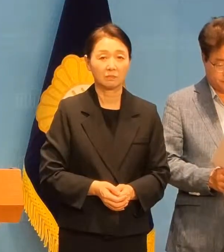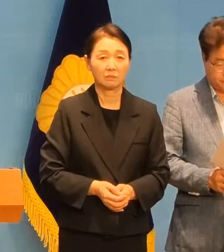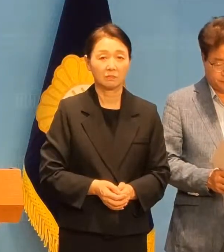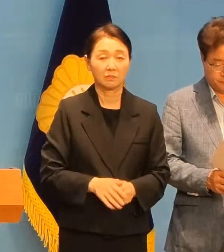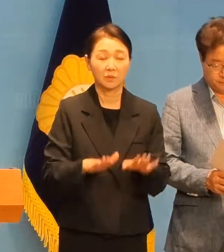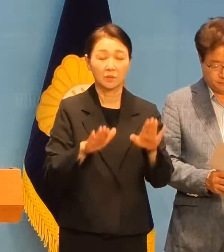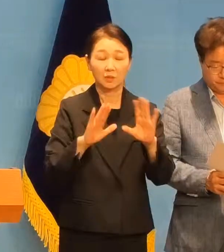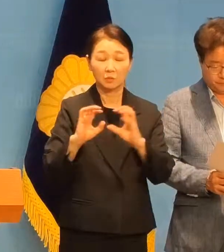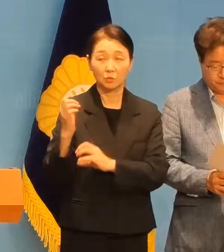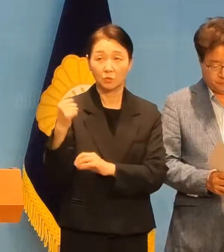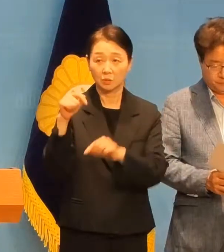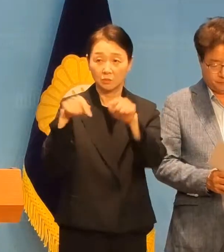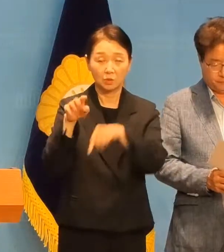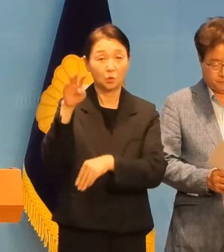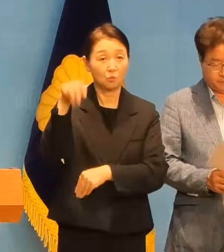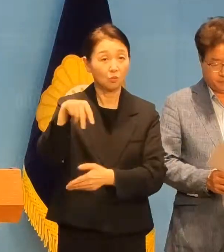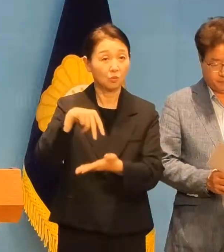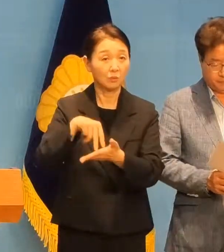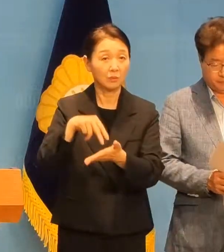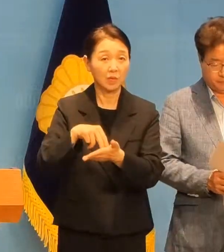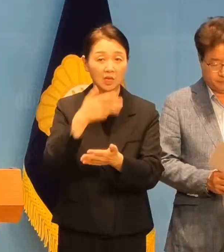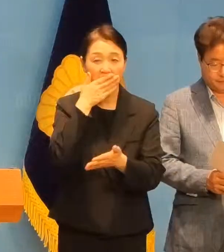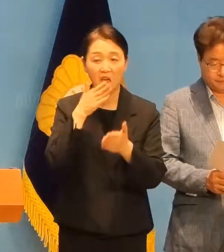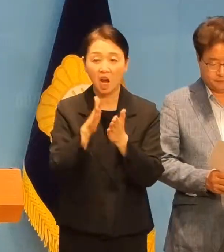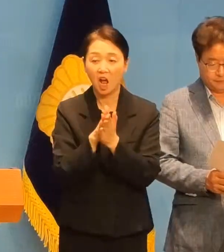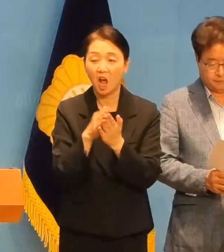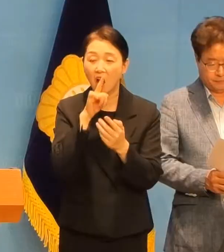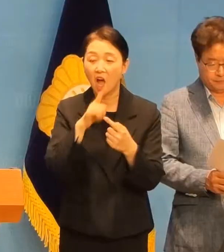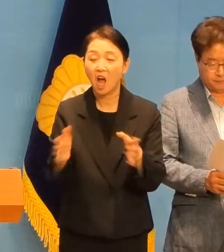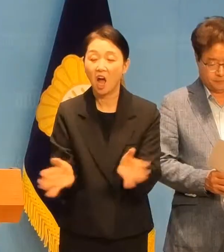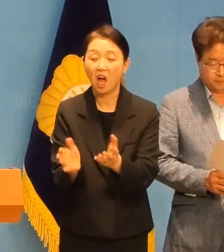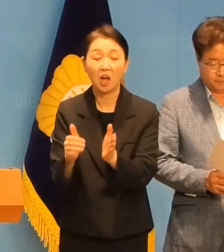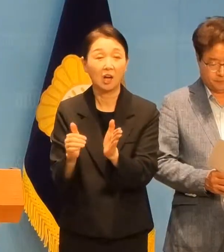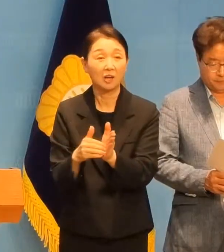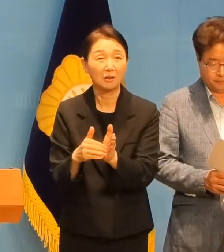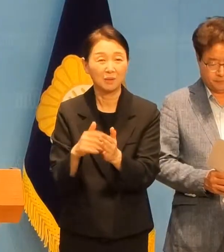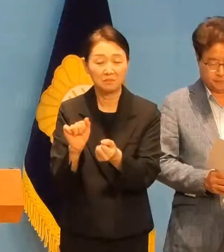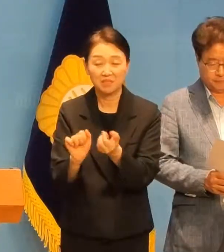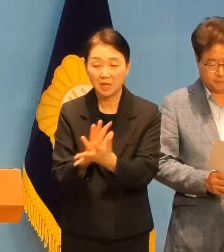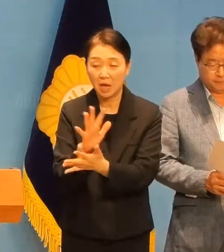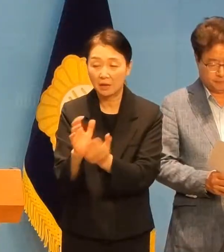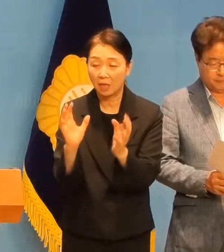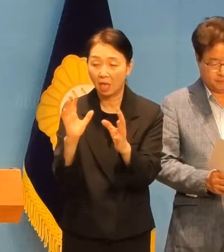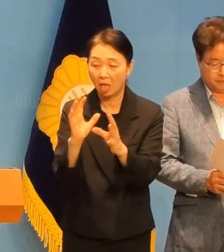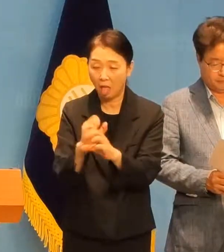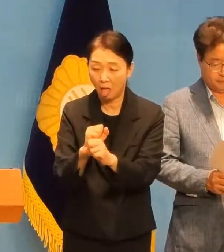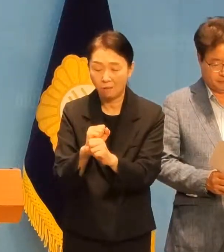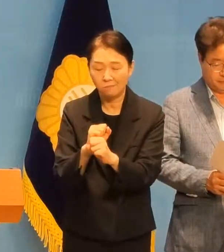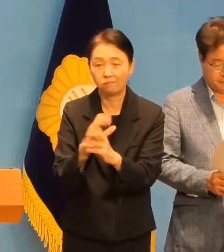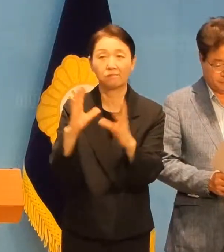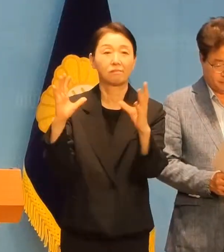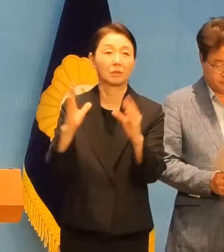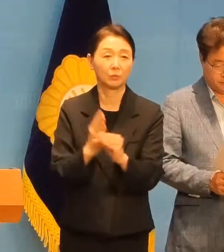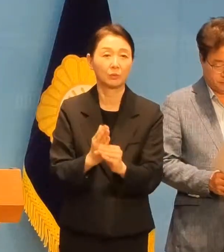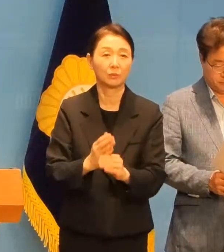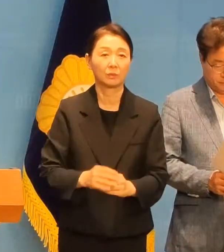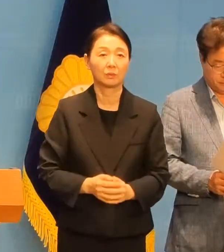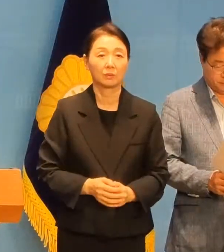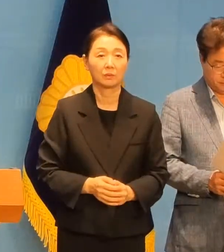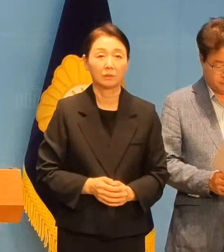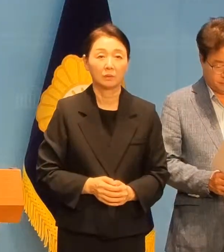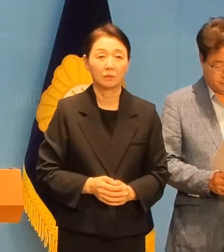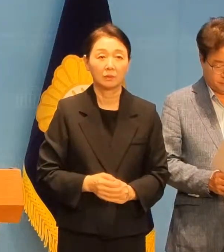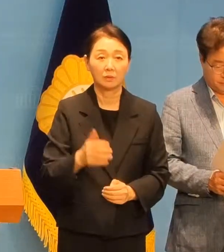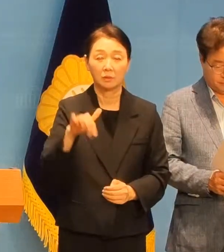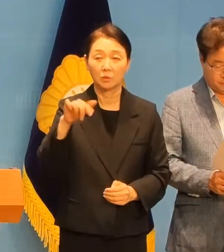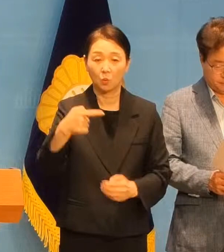현재 국힘 지도부도 내란에 동조하면서 꺼져가는 내란의 불씨를 지피고 있습니다. 노상원